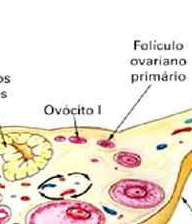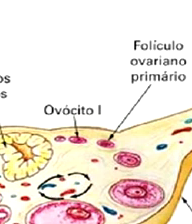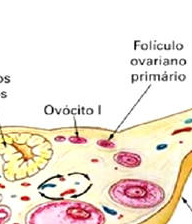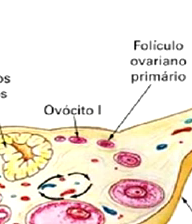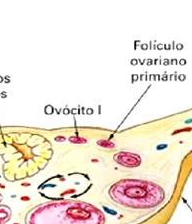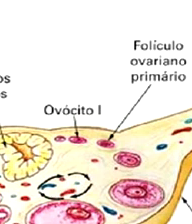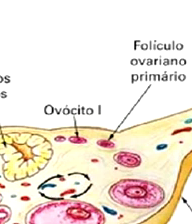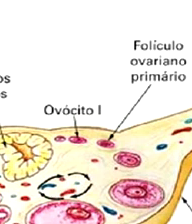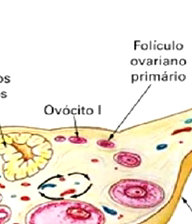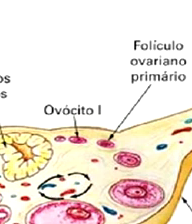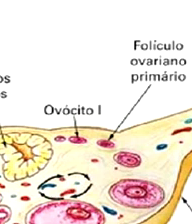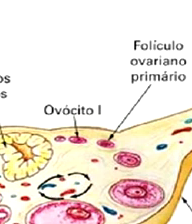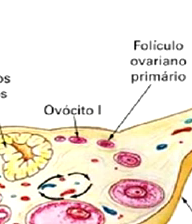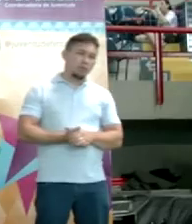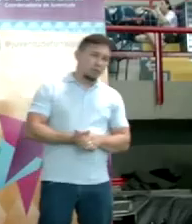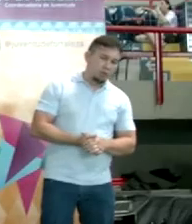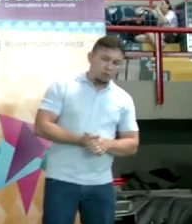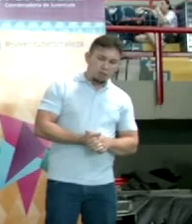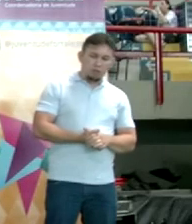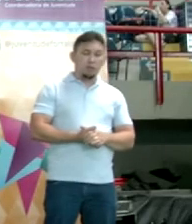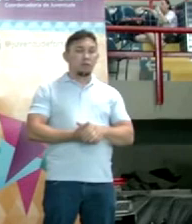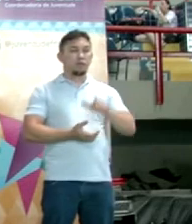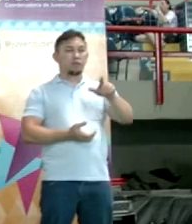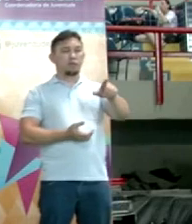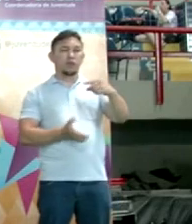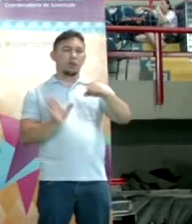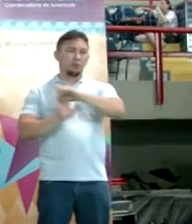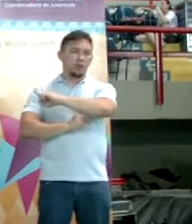serão desprezados. Bom,